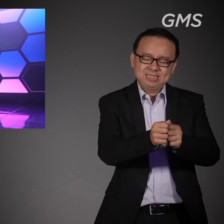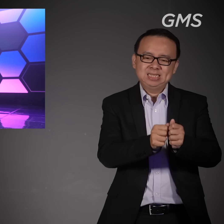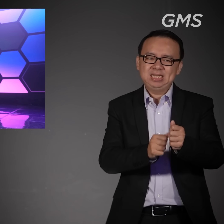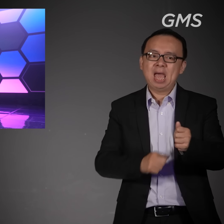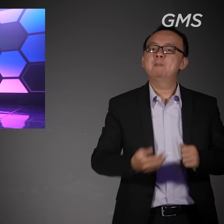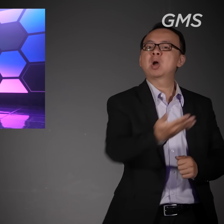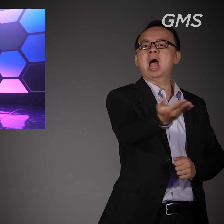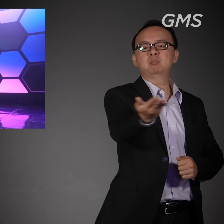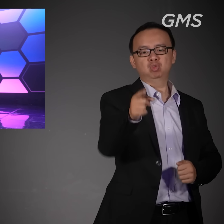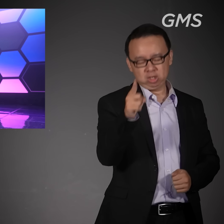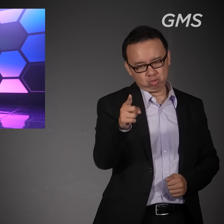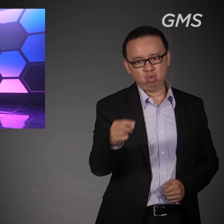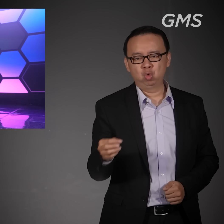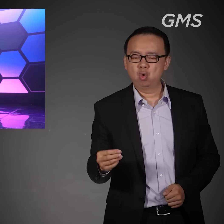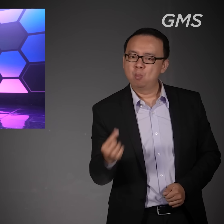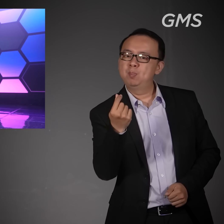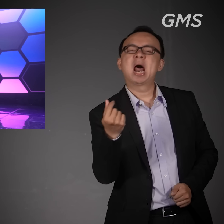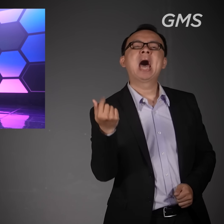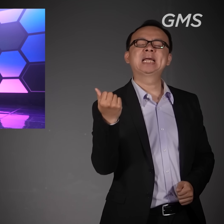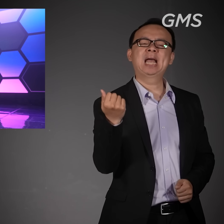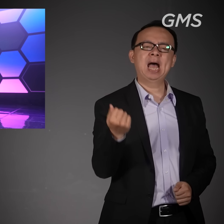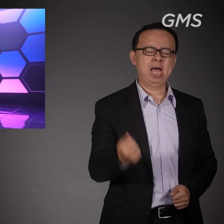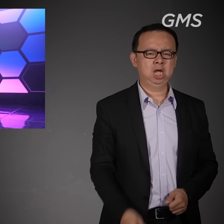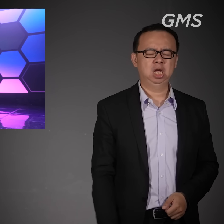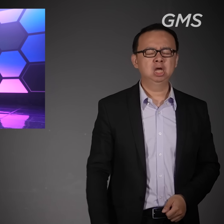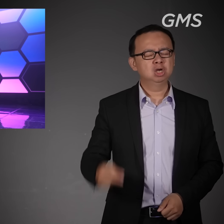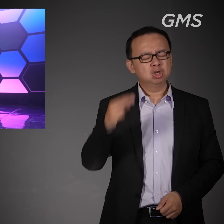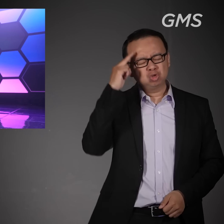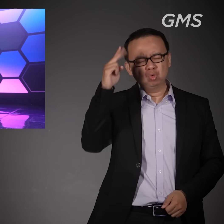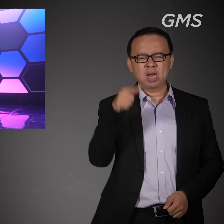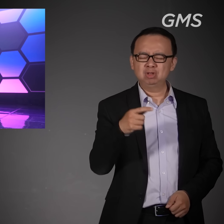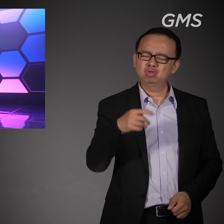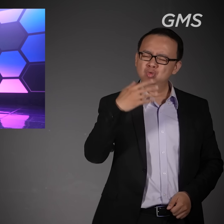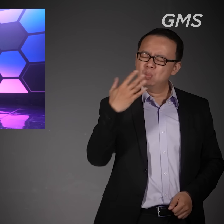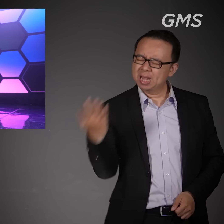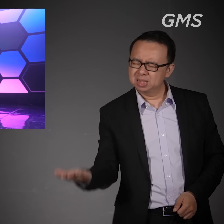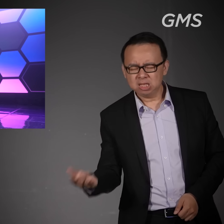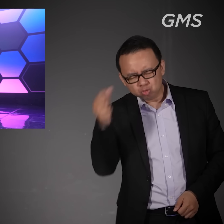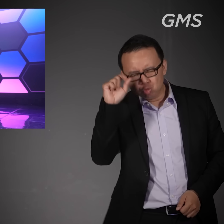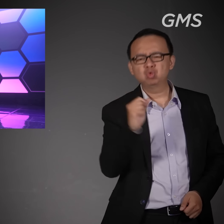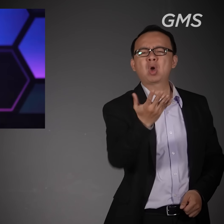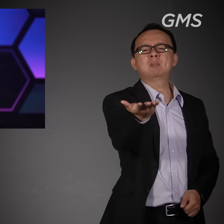jiwa baru. Tuhan mati untuk setiap domba-domba yang terlantar, tak punya rumah.